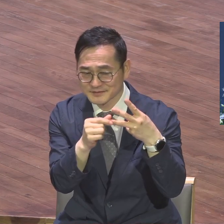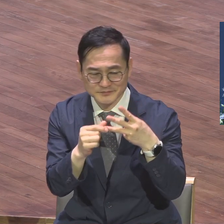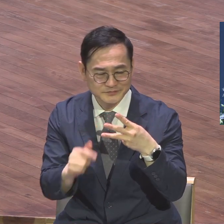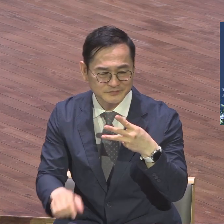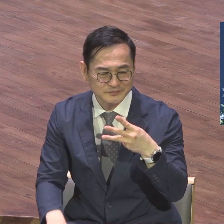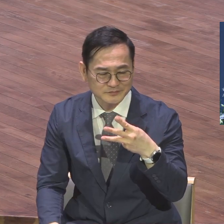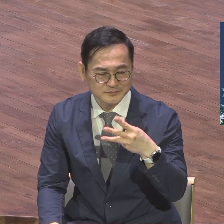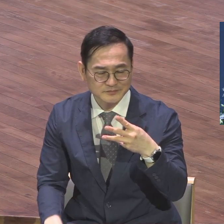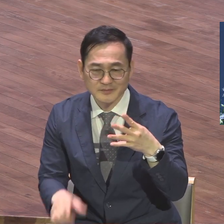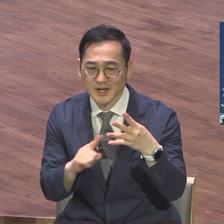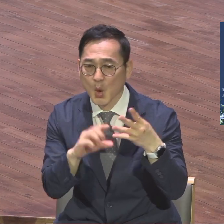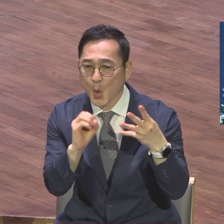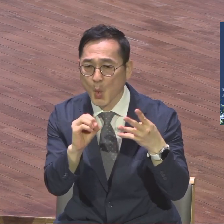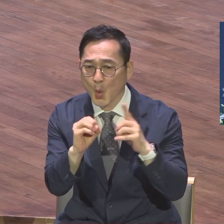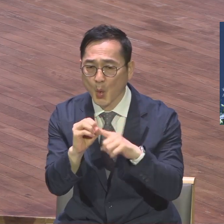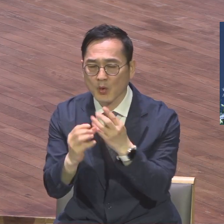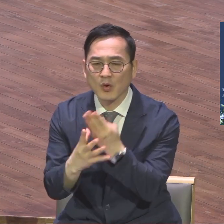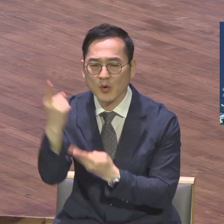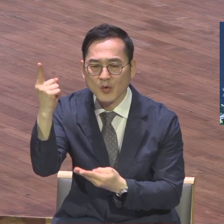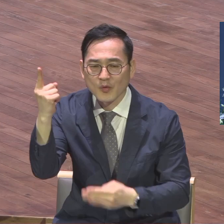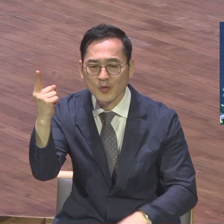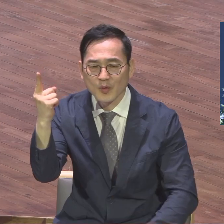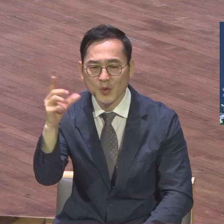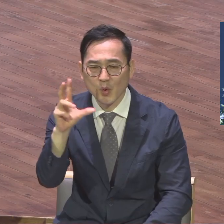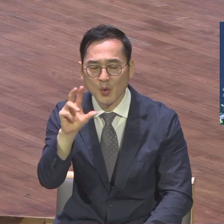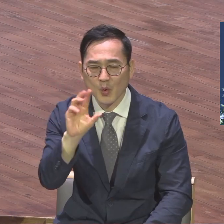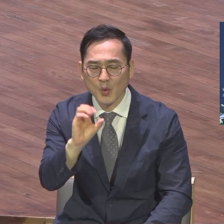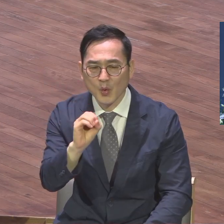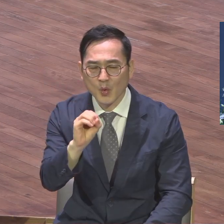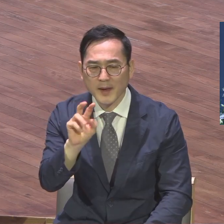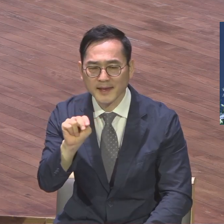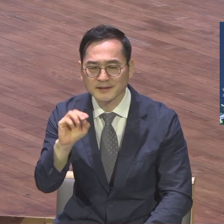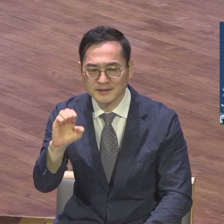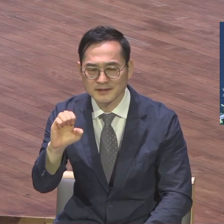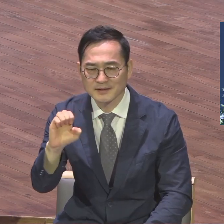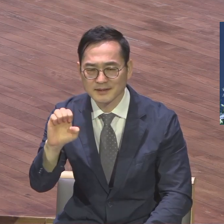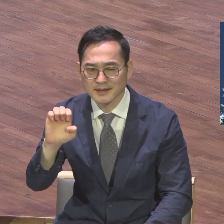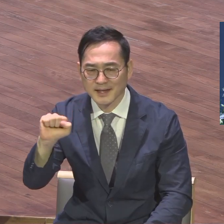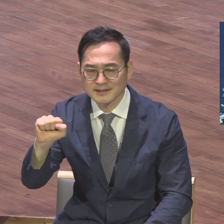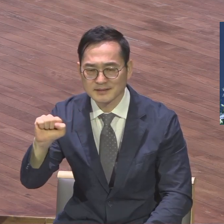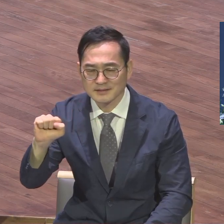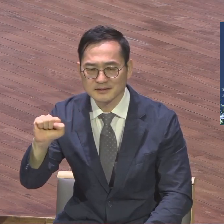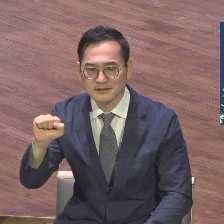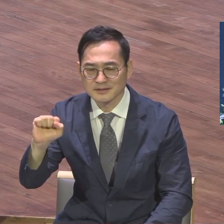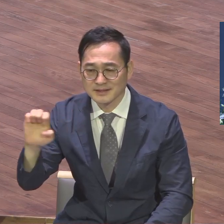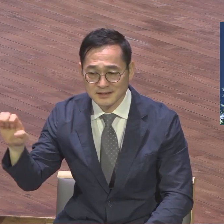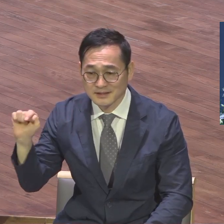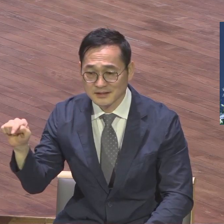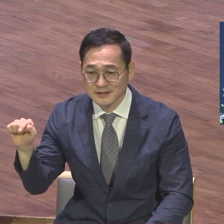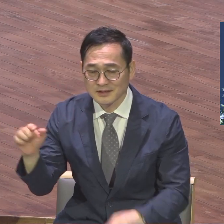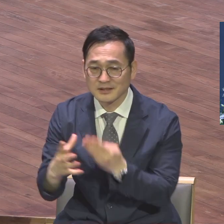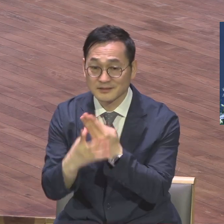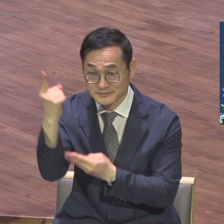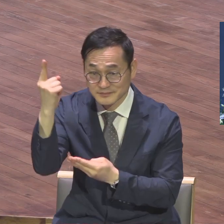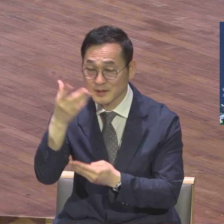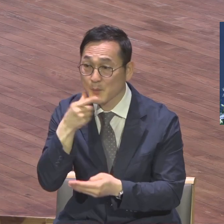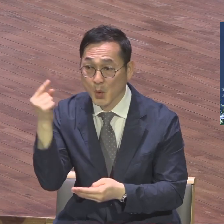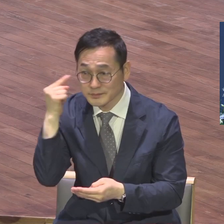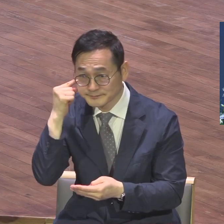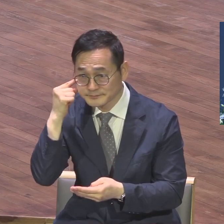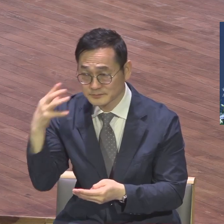오늘은 뭐냐? 오늘 원리스죠. 원리스. 우리 예언교회 모든 성도가 복음과 미션으로 하나